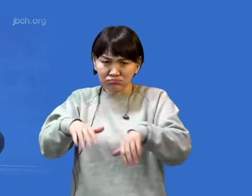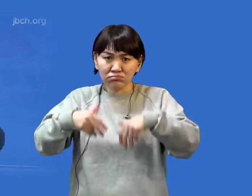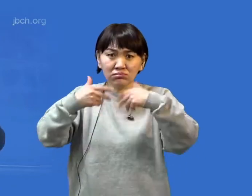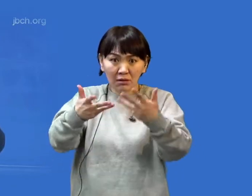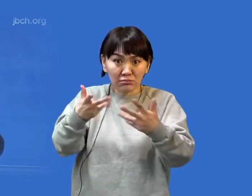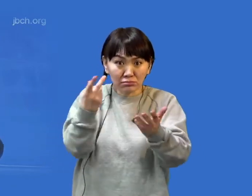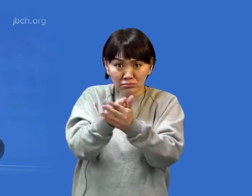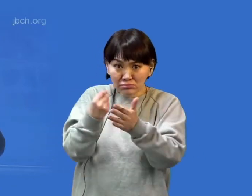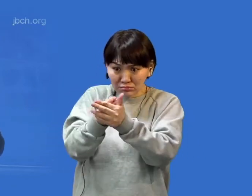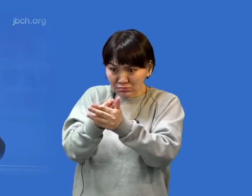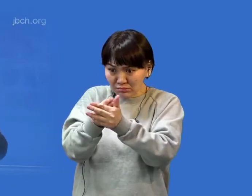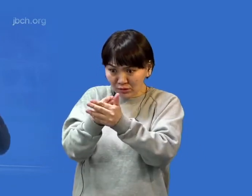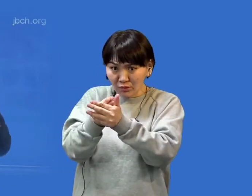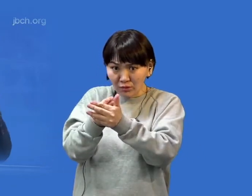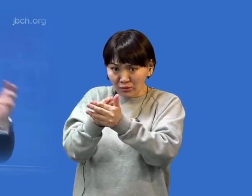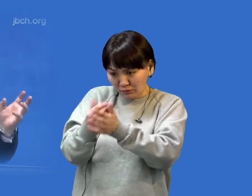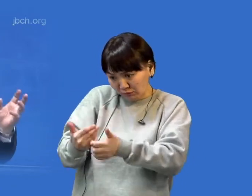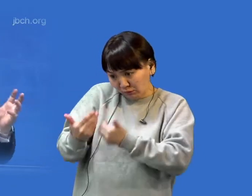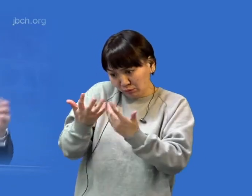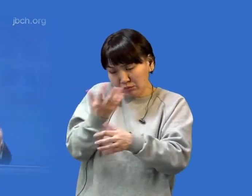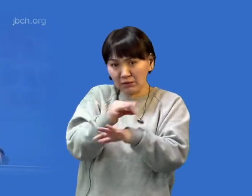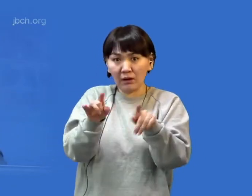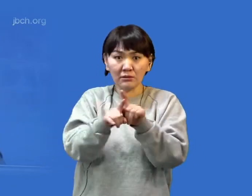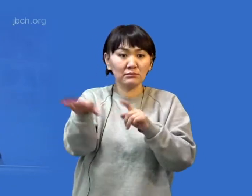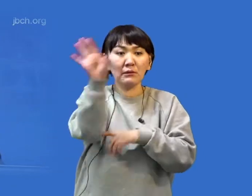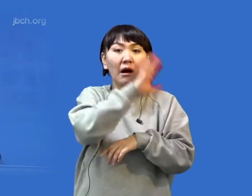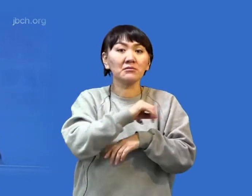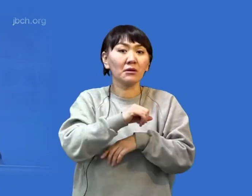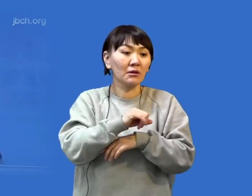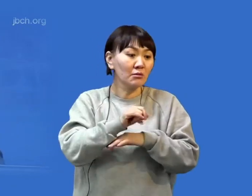хамт бидэнд сул өгөхгүй юм бэ гэсэн.